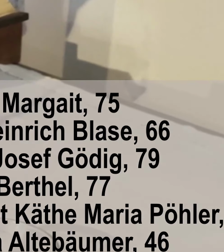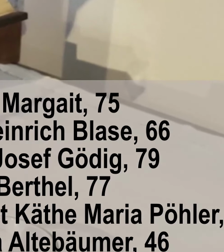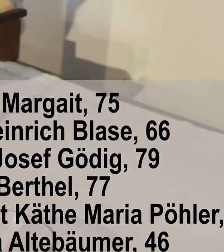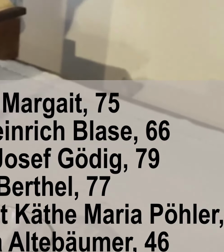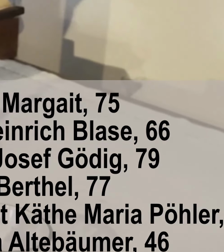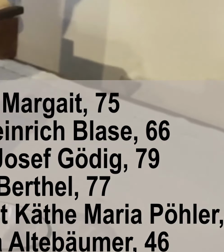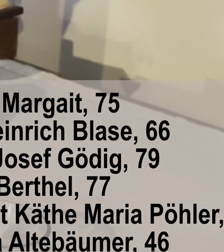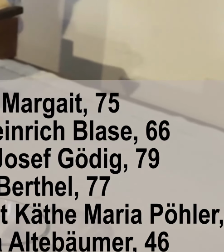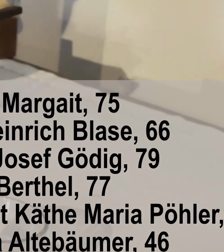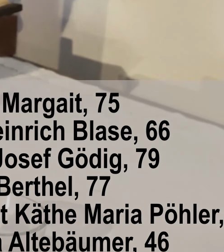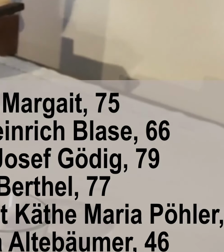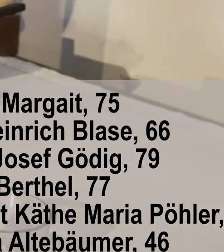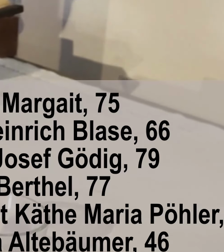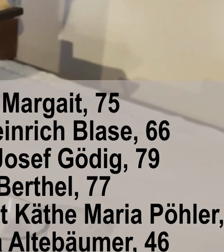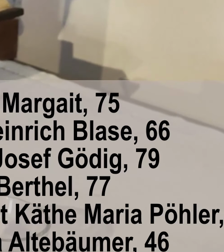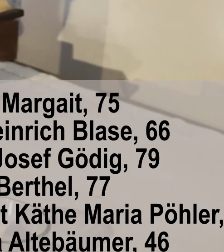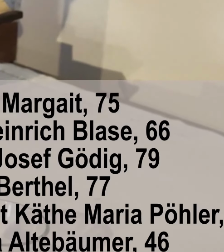Heinz-Günther Behlenherm,